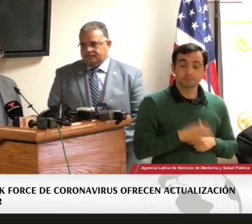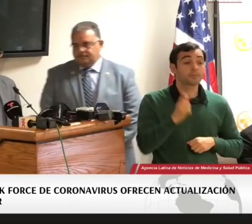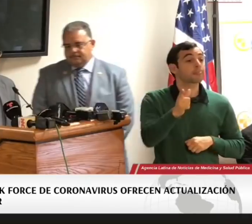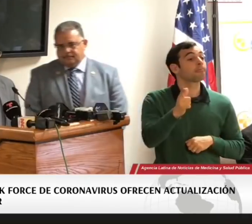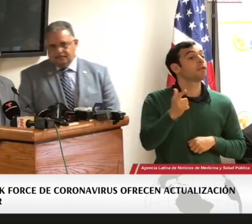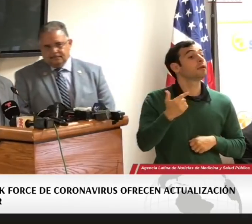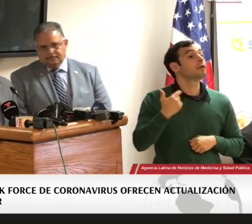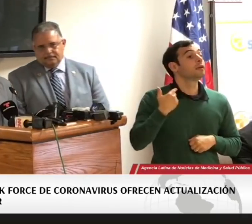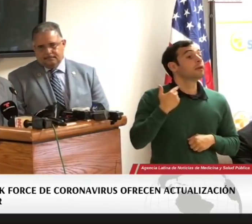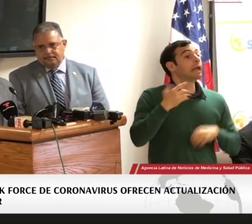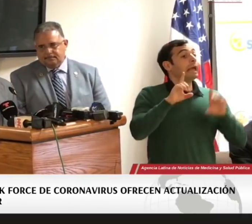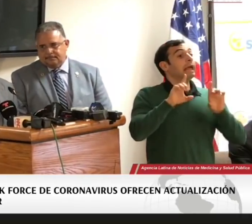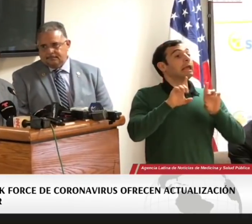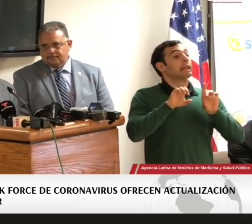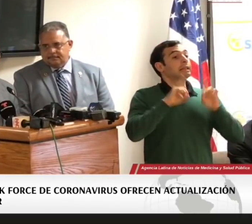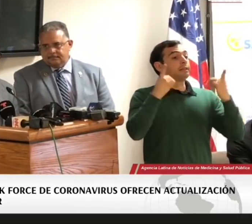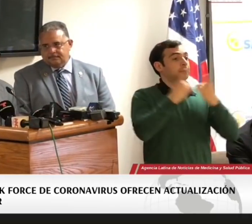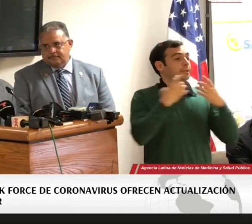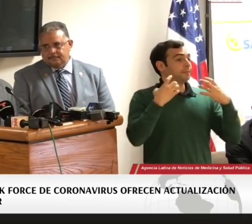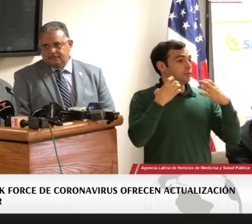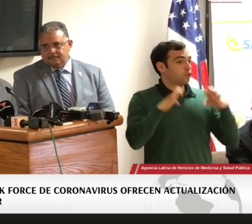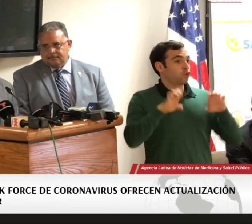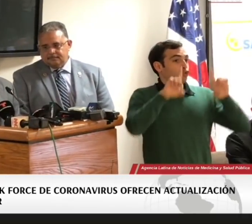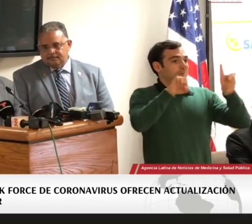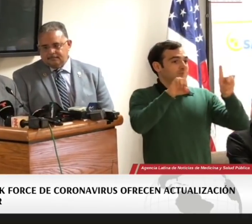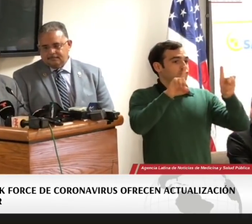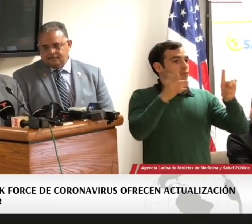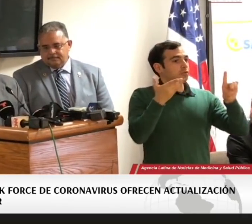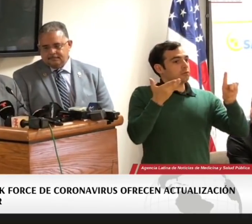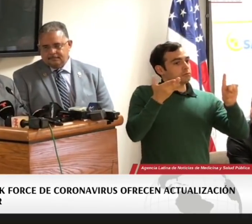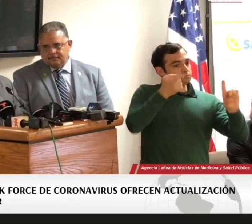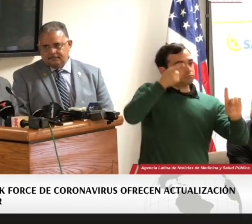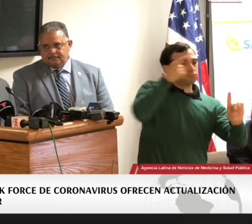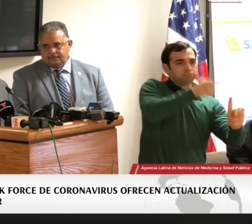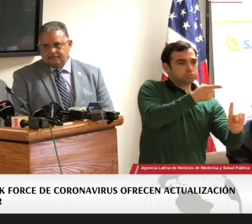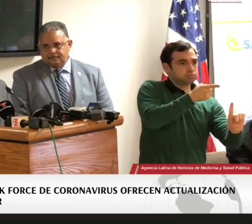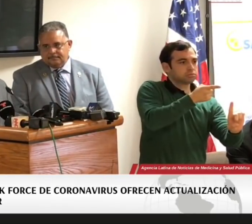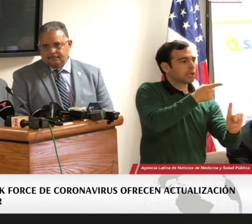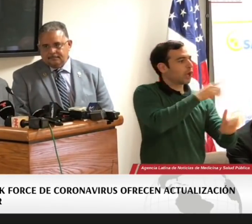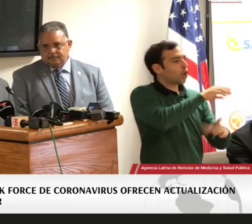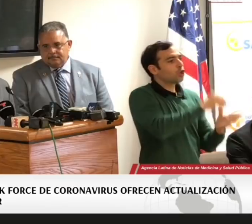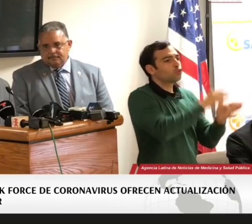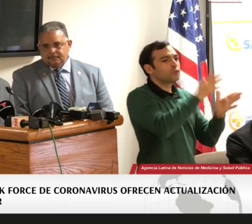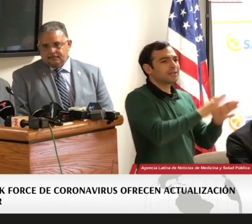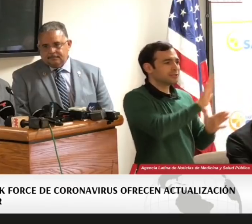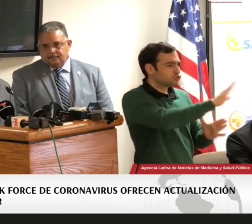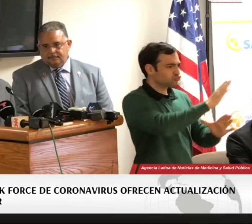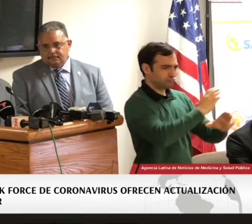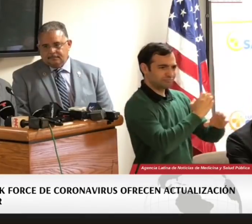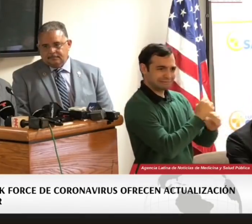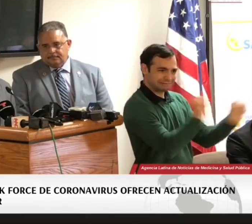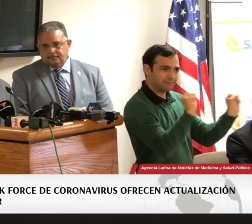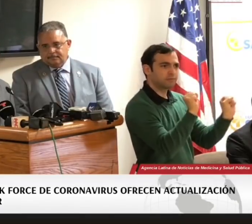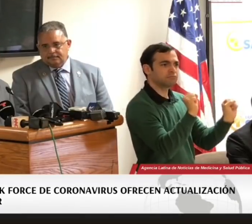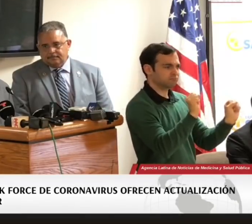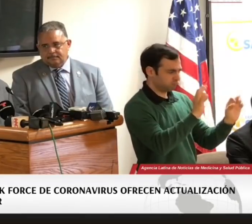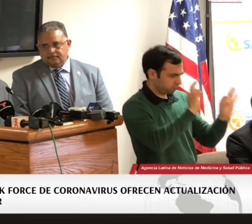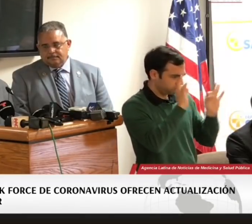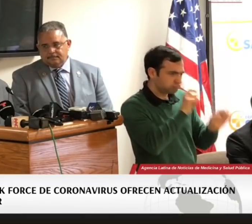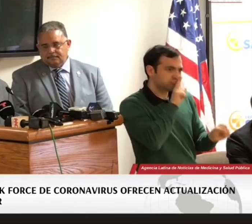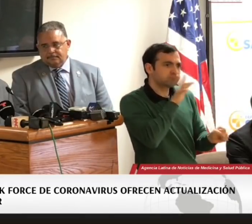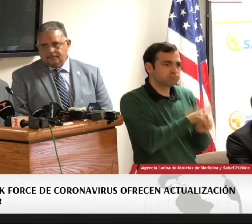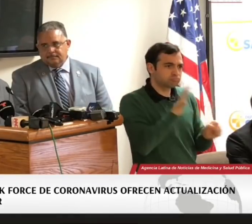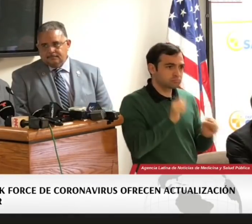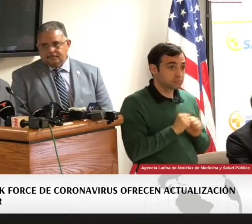tiene como una de sus metas principales es garantizar el bienestar y la seguridad de los estudiantes. Identificamos un grupo de ellos